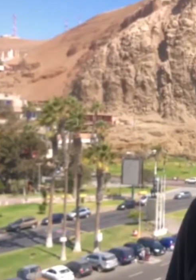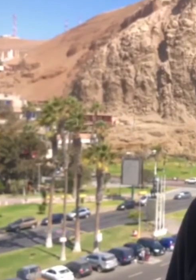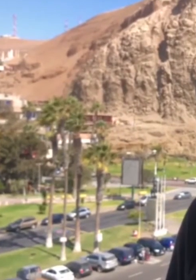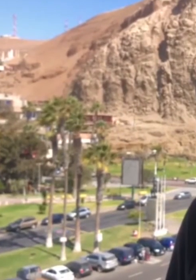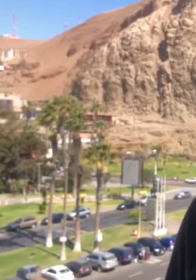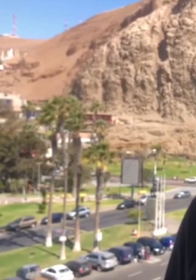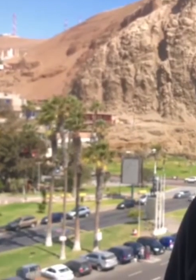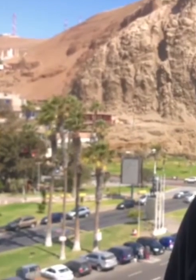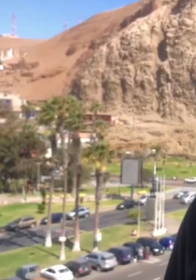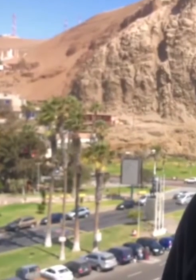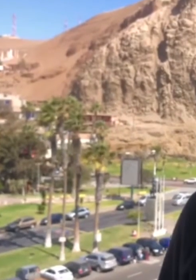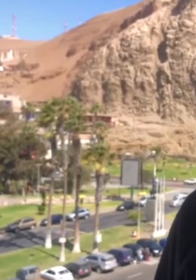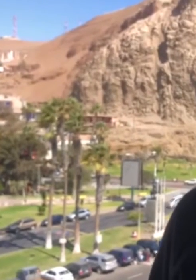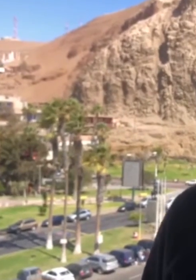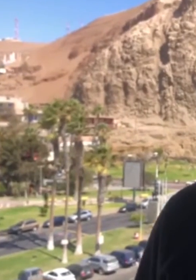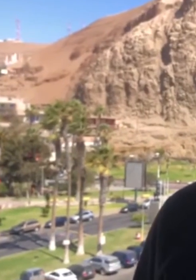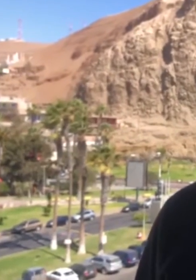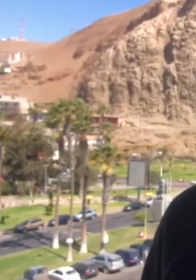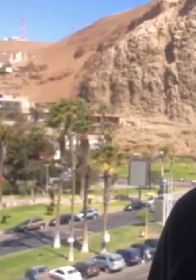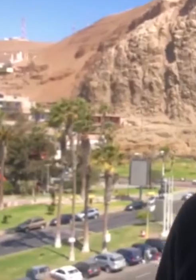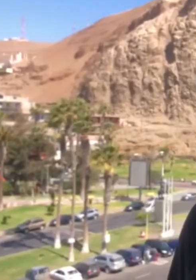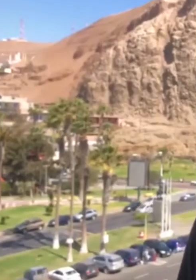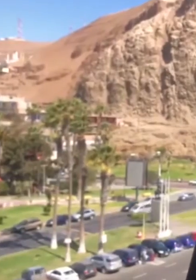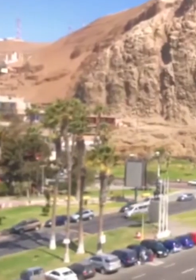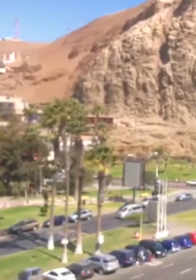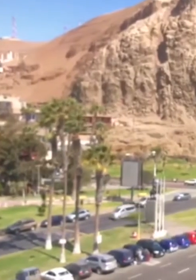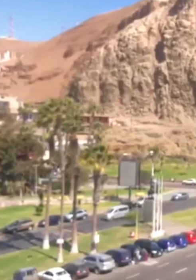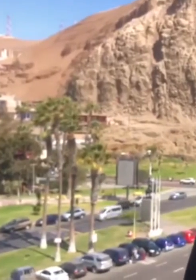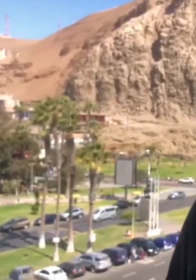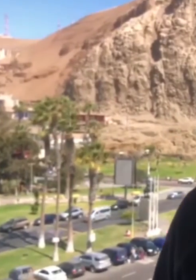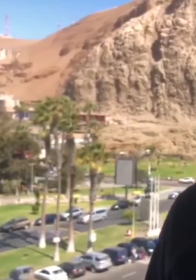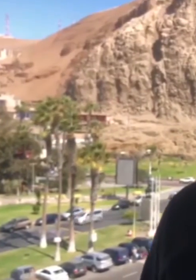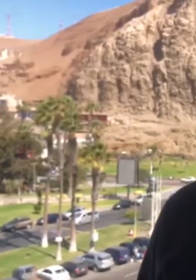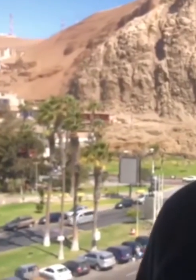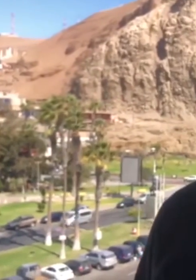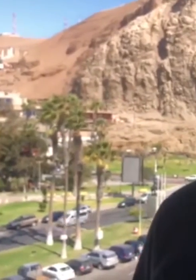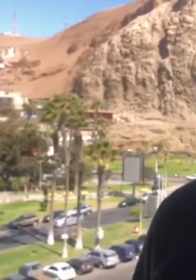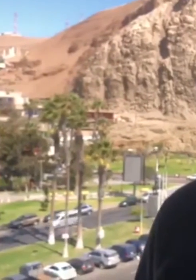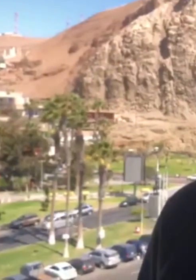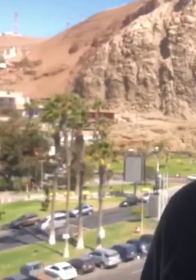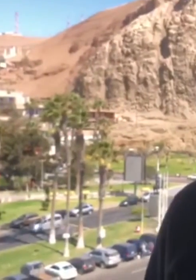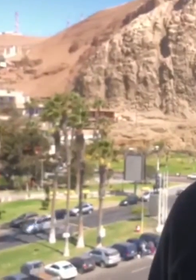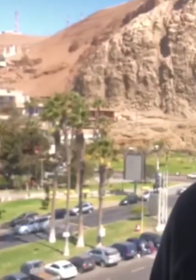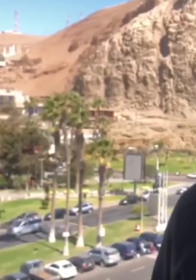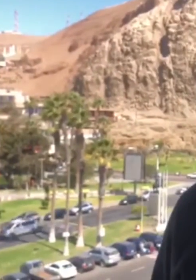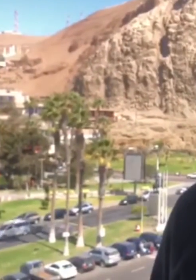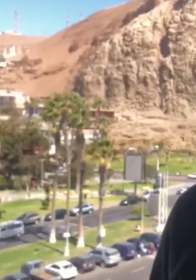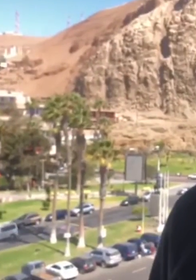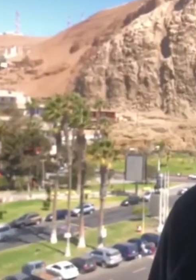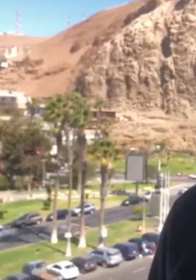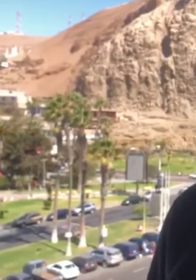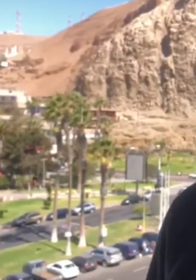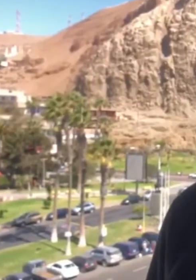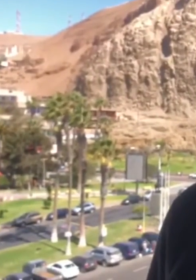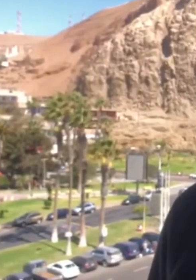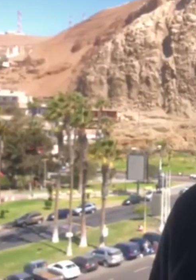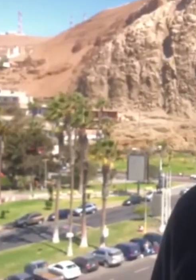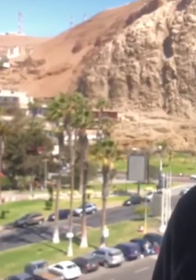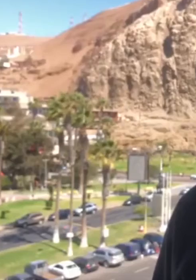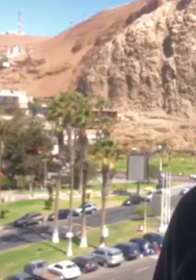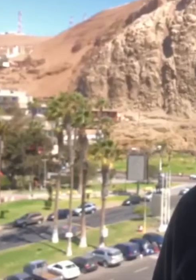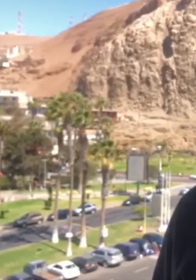demanda de pasajeros. Y en segundo lugar, en el transporte de taxis colectivos hemos visto que es